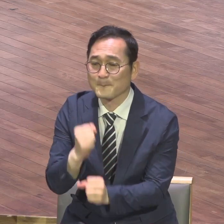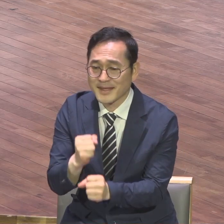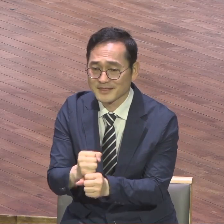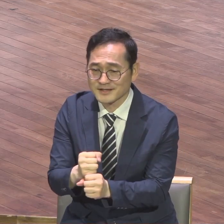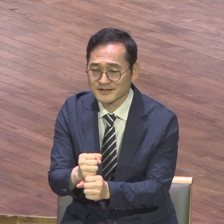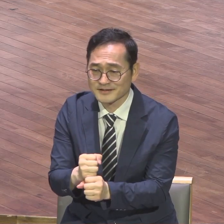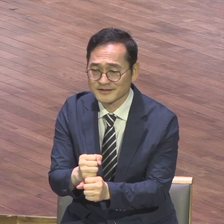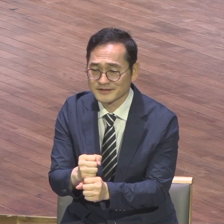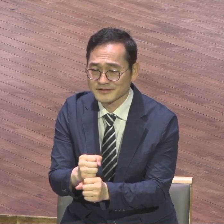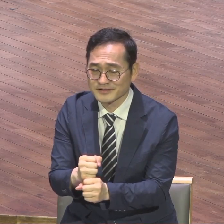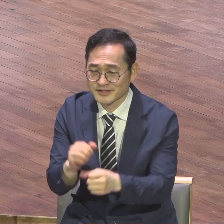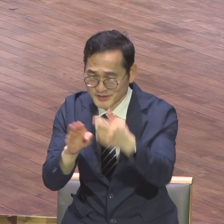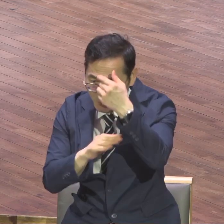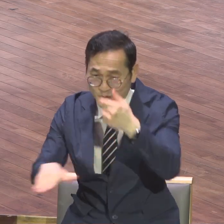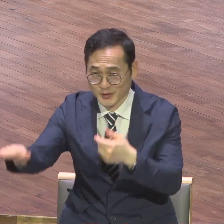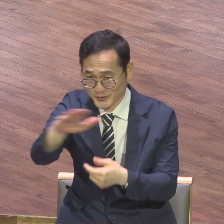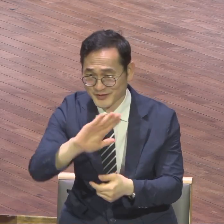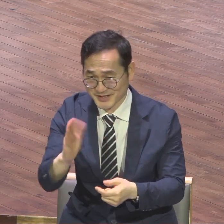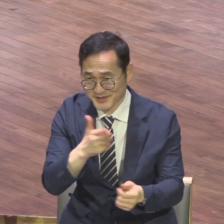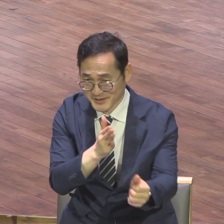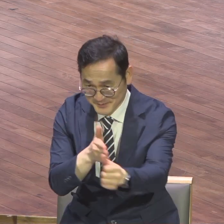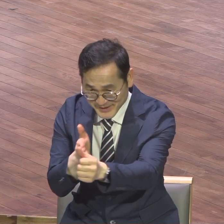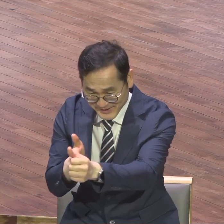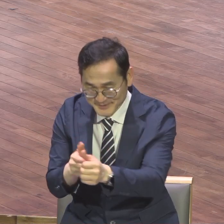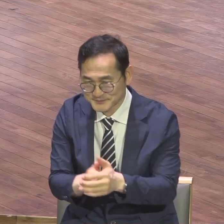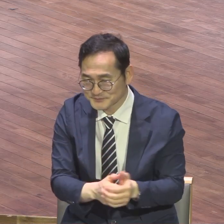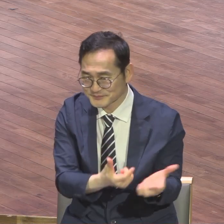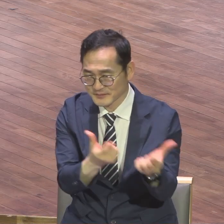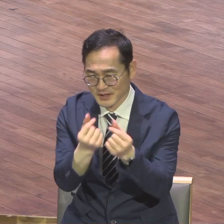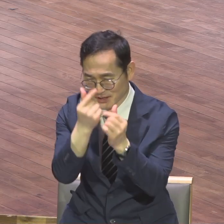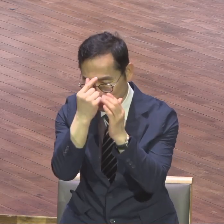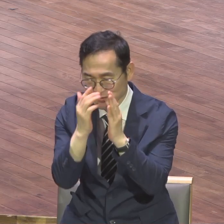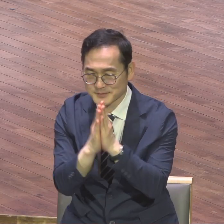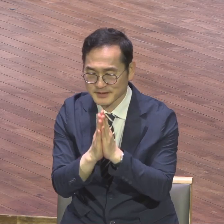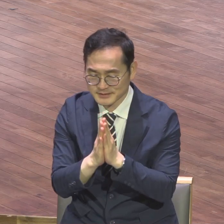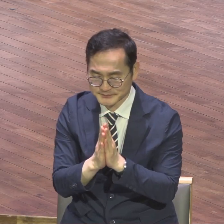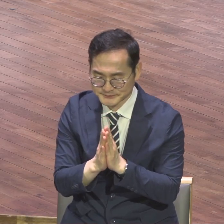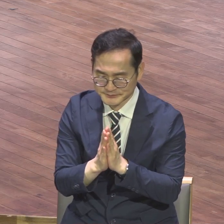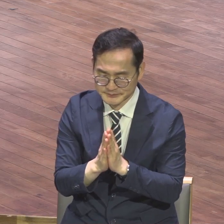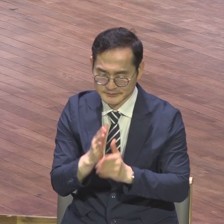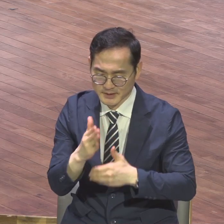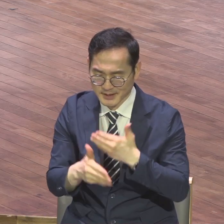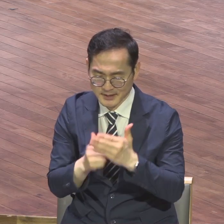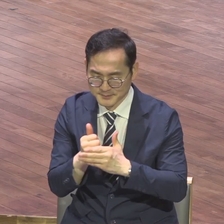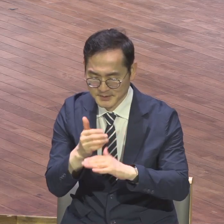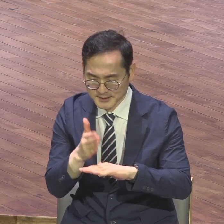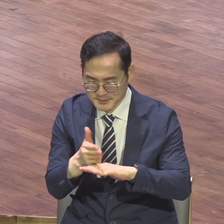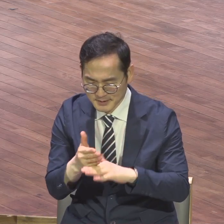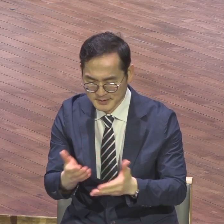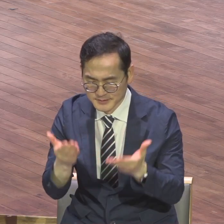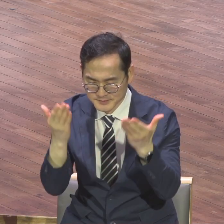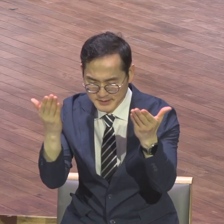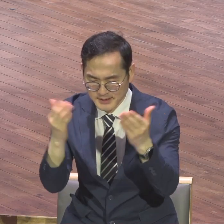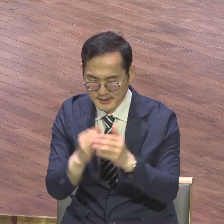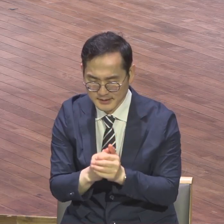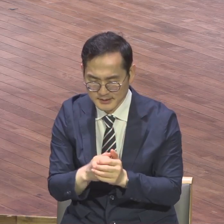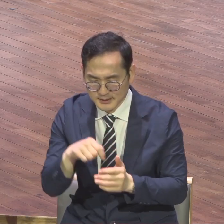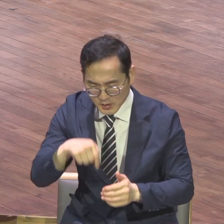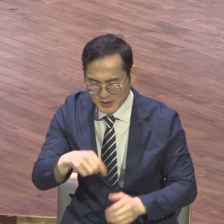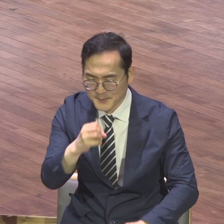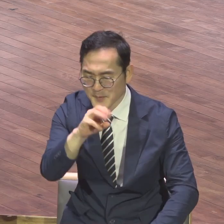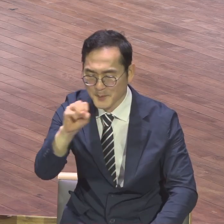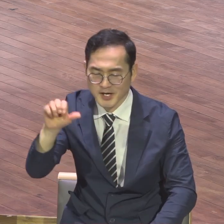되시기를 주님으로 축복합니다. 기도합시다. 아버지 하나님 감사합니다. 우리 예원교회를 참으로 별 다섯